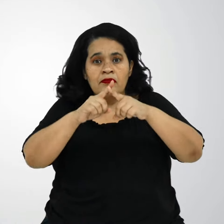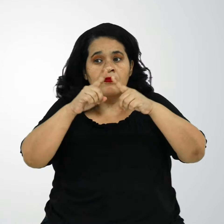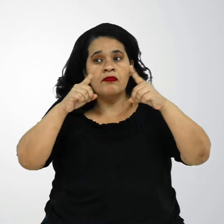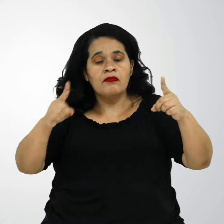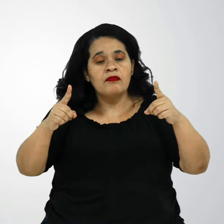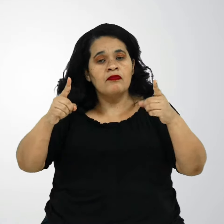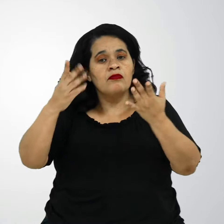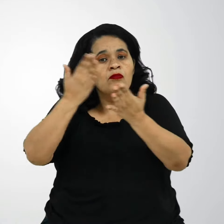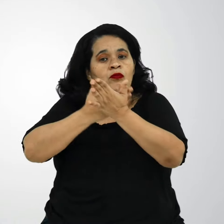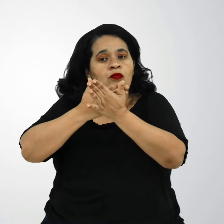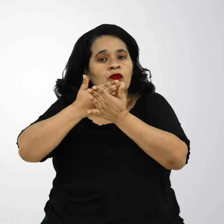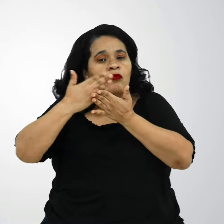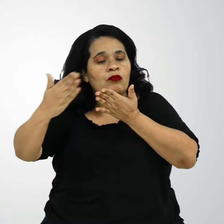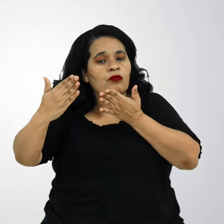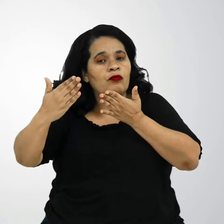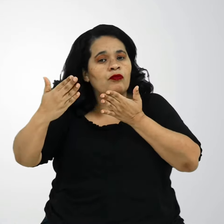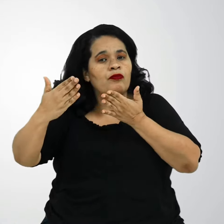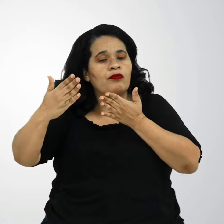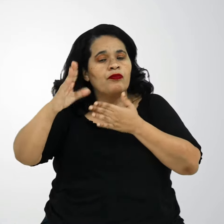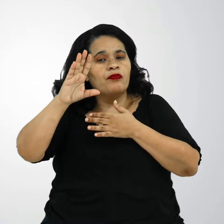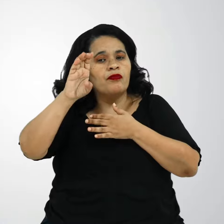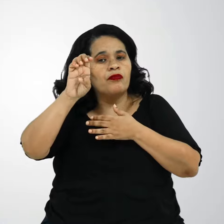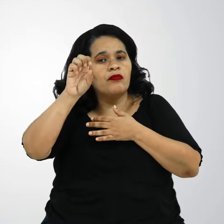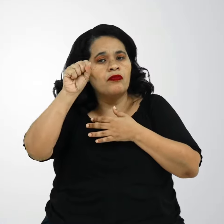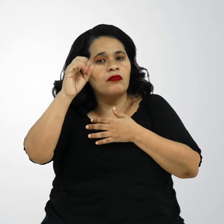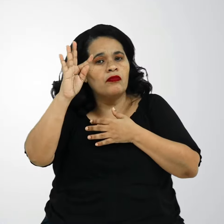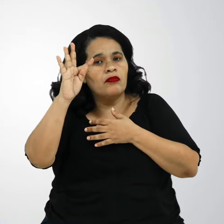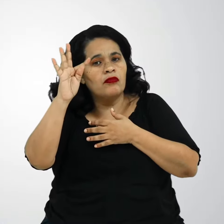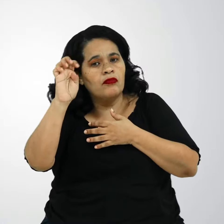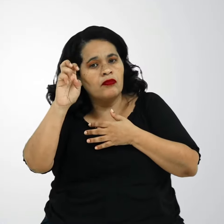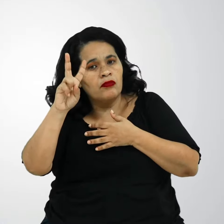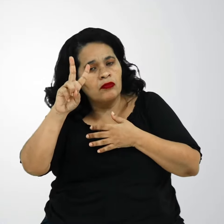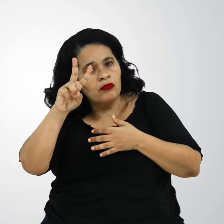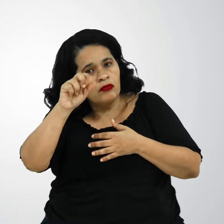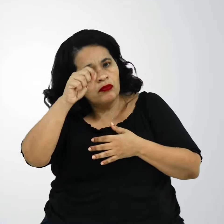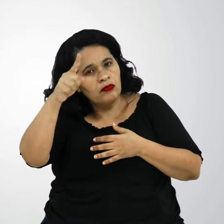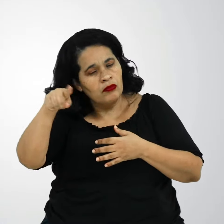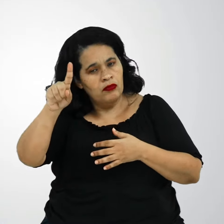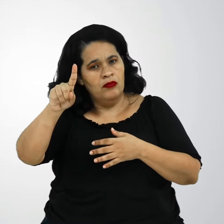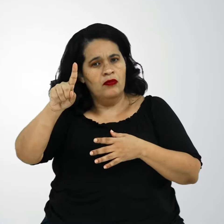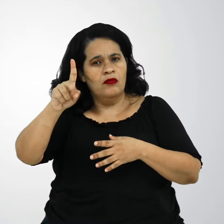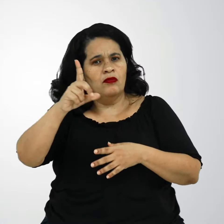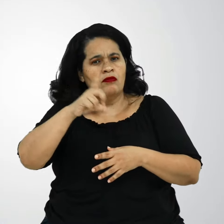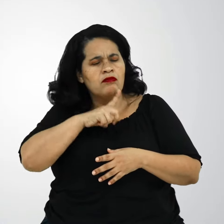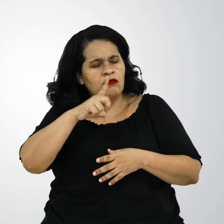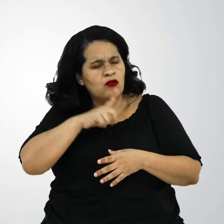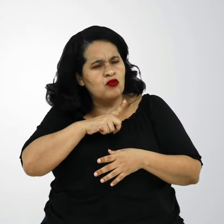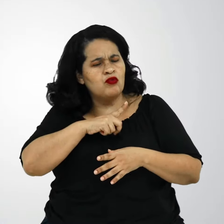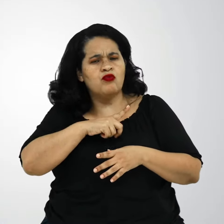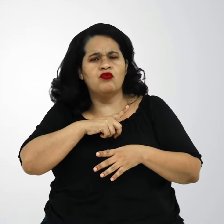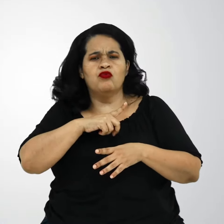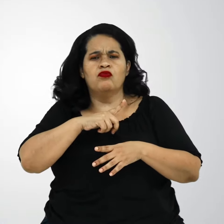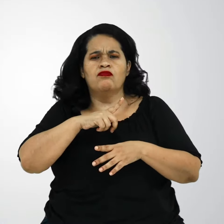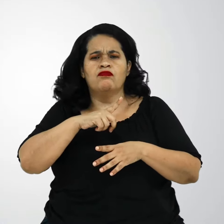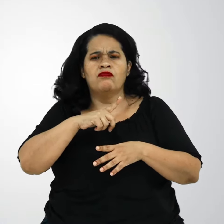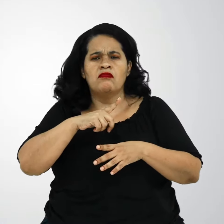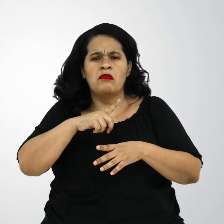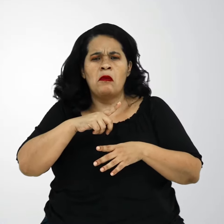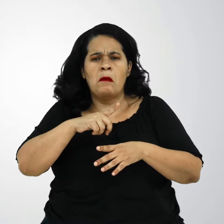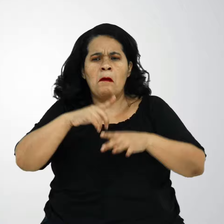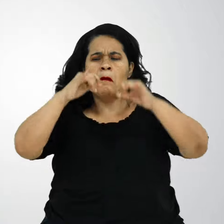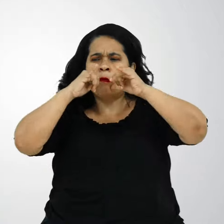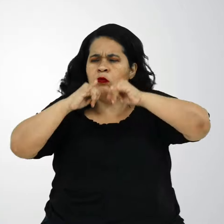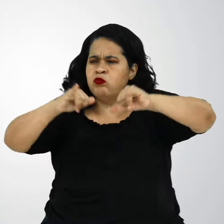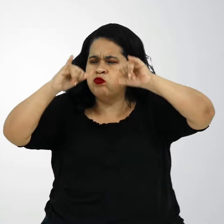Estevão, isso agora, esta mensagem que era exclusiva para Israel, agora se estende a todos